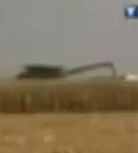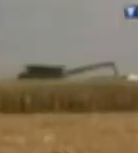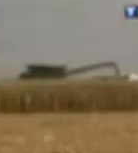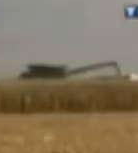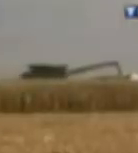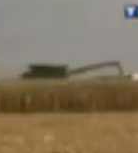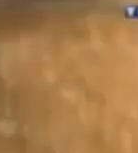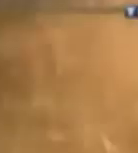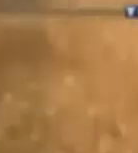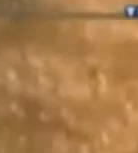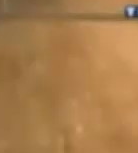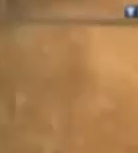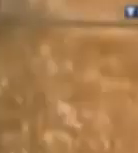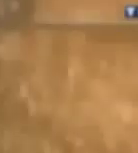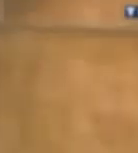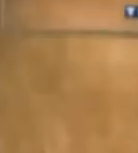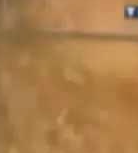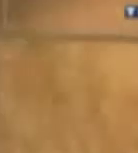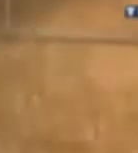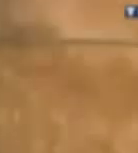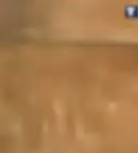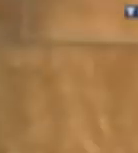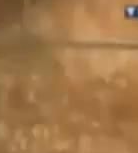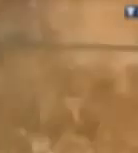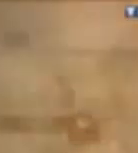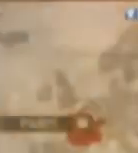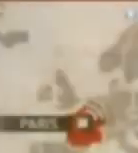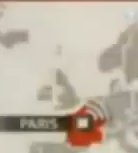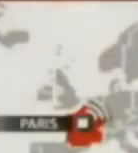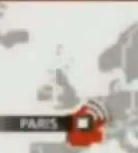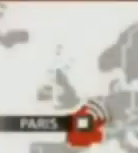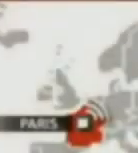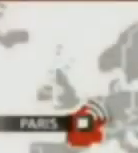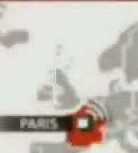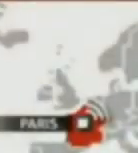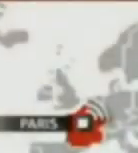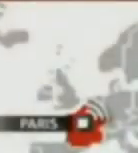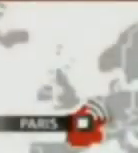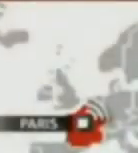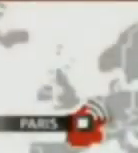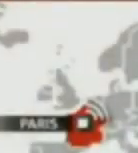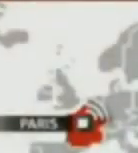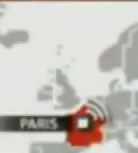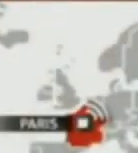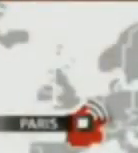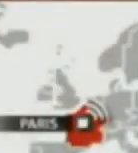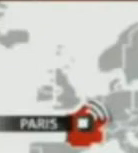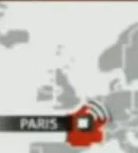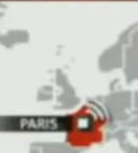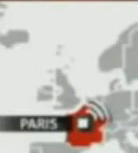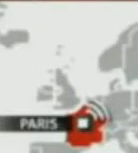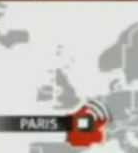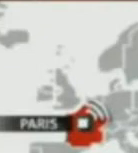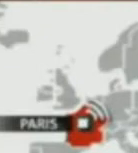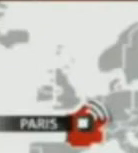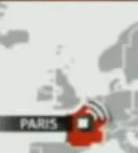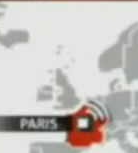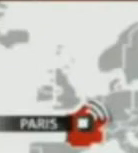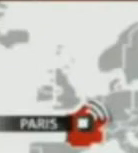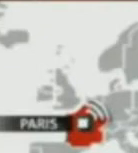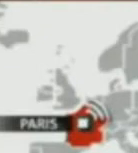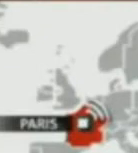Além das pressões políticas, eles temiam o corte do financiamento e até sabotagens do tipo